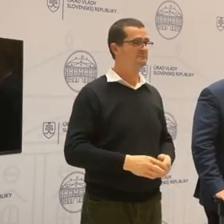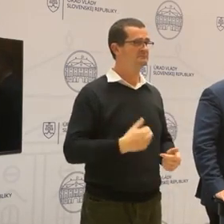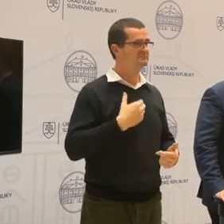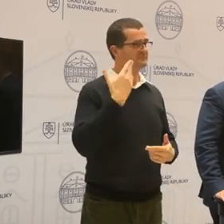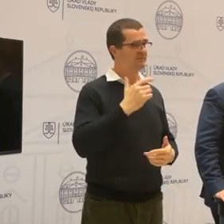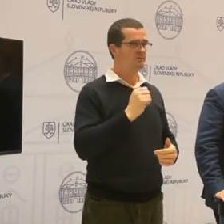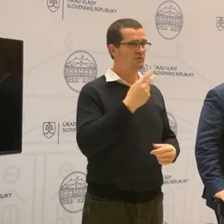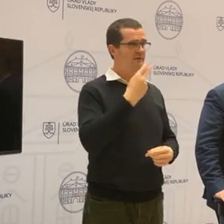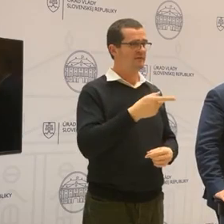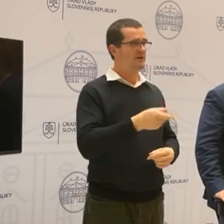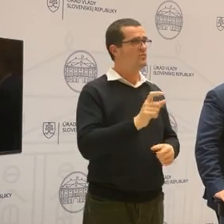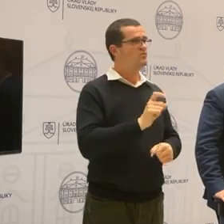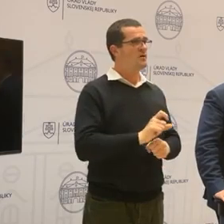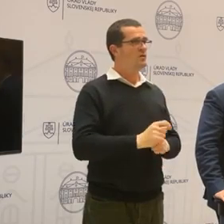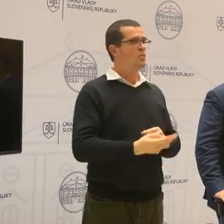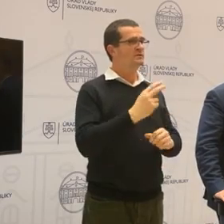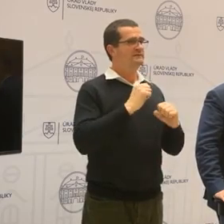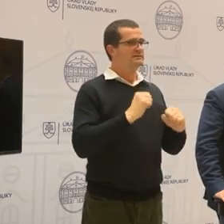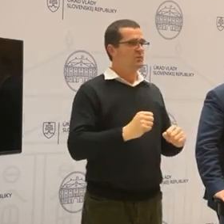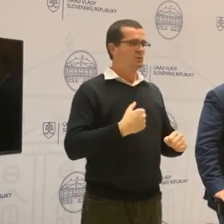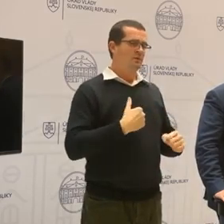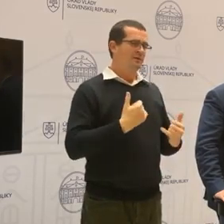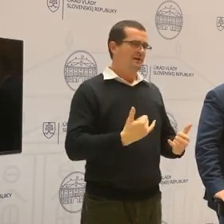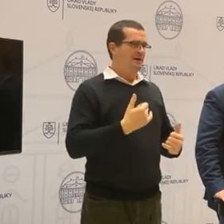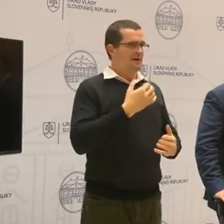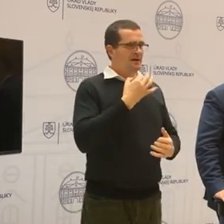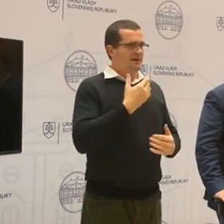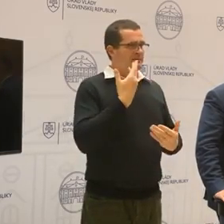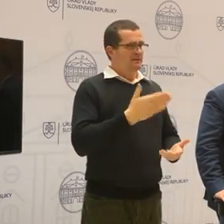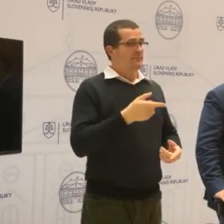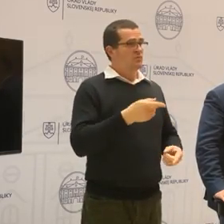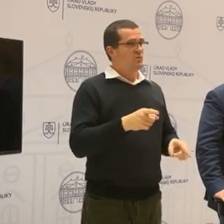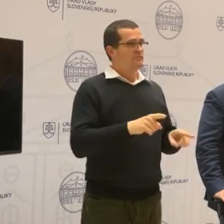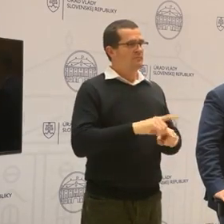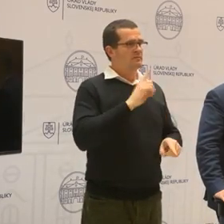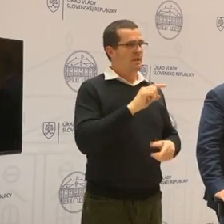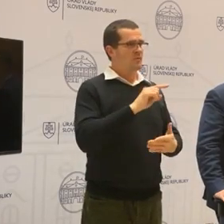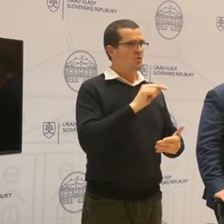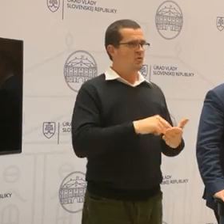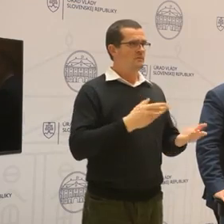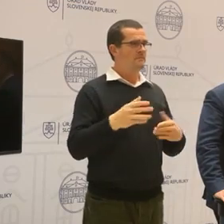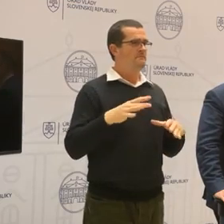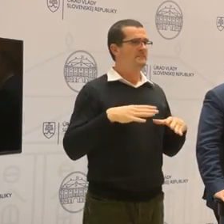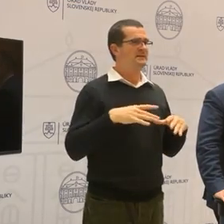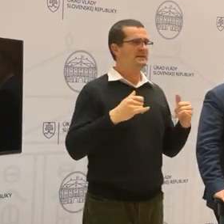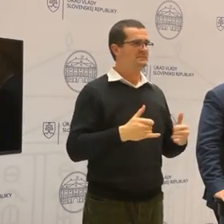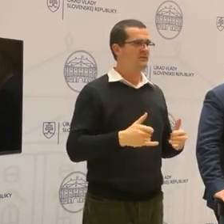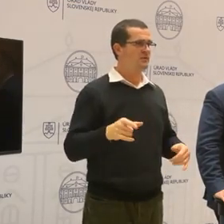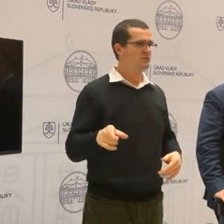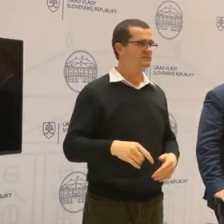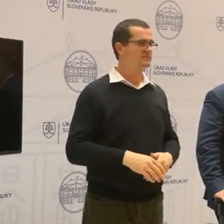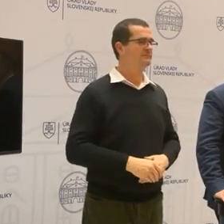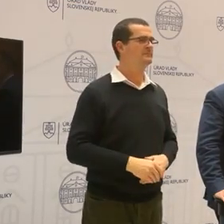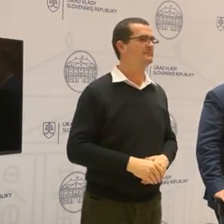Neviem, ešte som nevidel to zdôvodnenie Ústavného súdu, takže sa vám k tomu vyjadriť neviem, ale toto je asi najlepšia otázka na pani ministerku